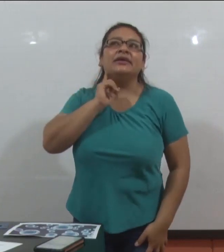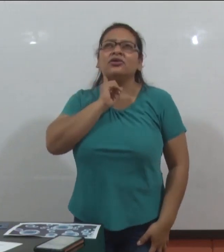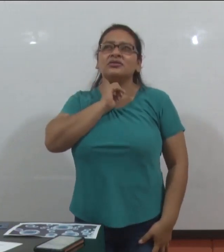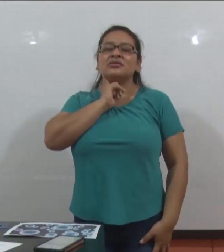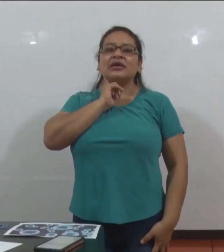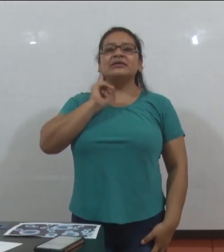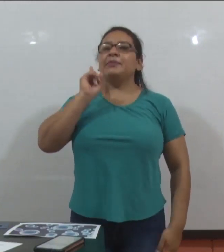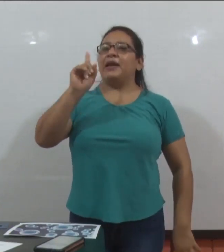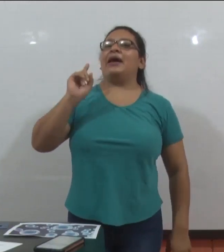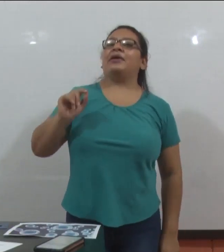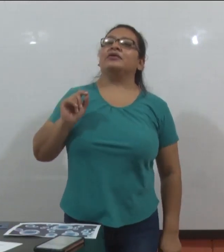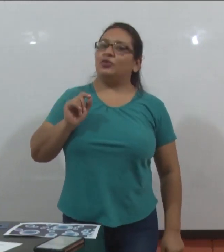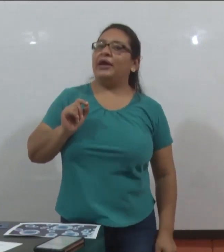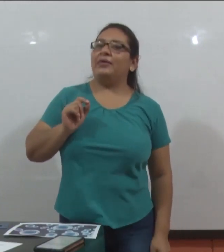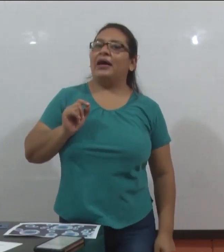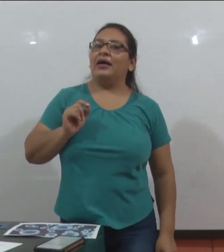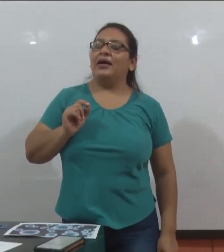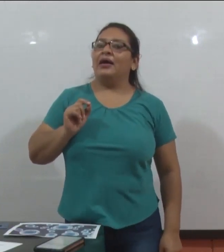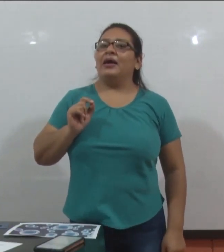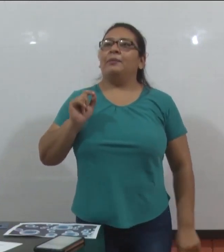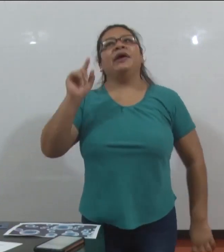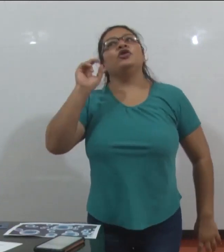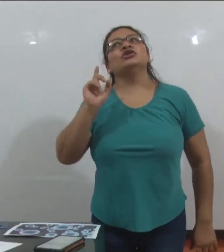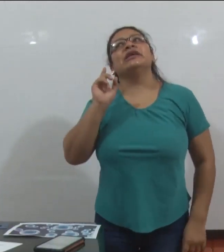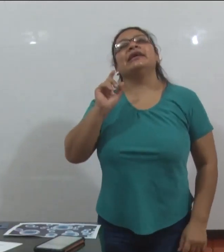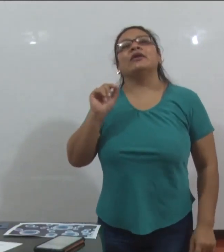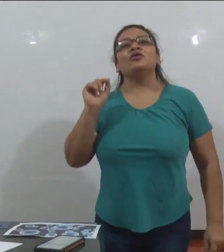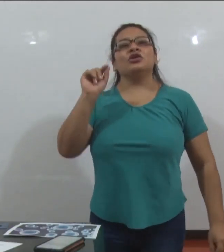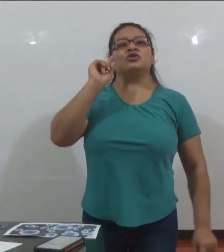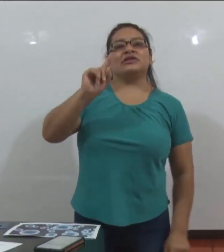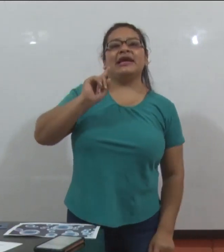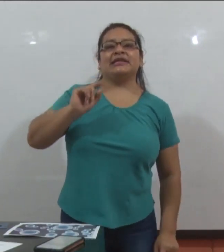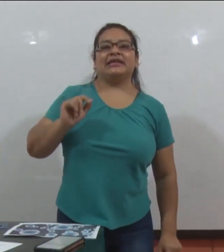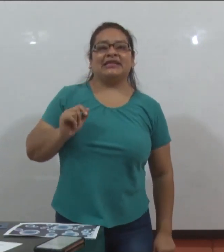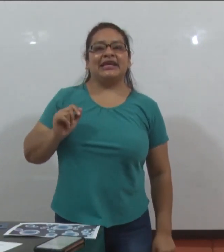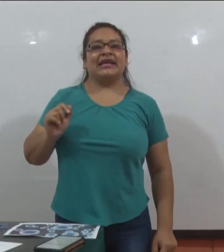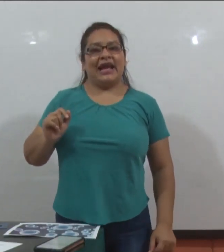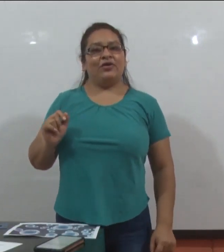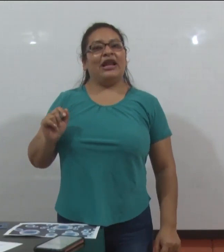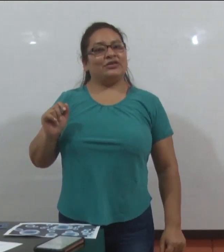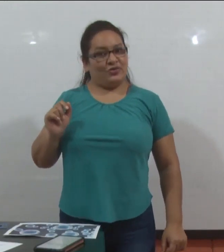¿Salinos? Esa palabra es nueva. Pero yo sé que algunos de ustedes de tercer grado las conocen.